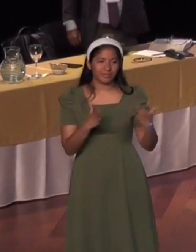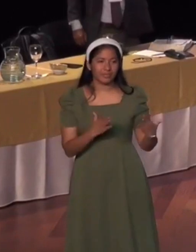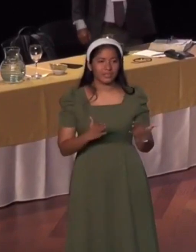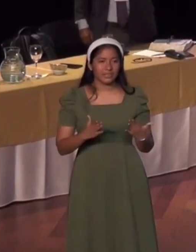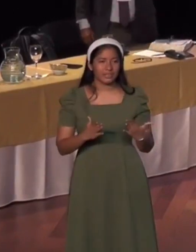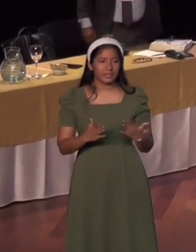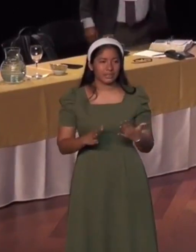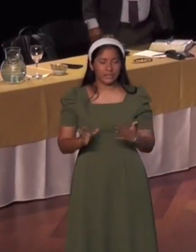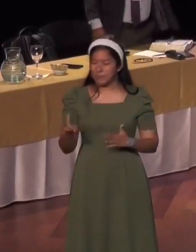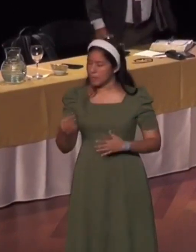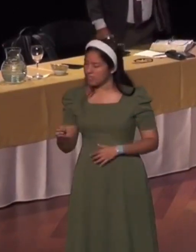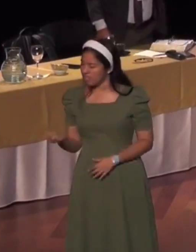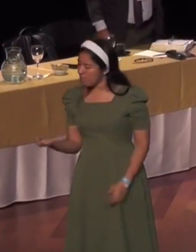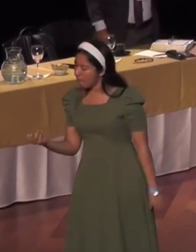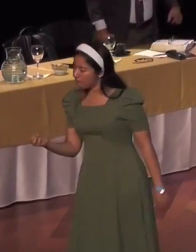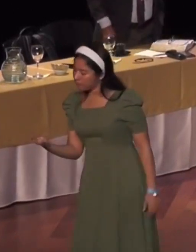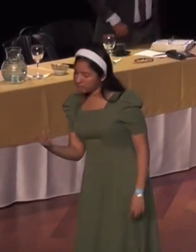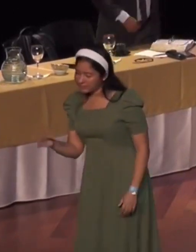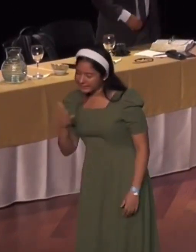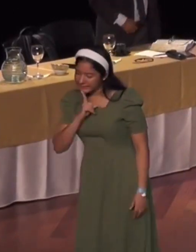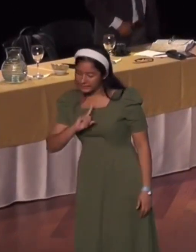La matemática dice